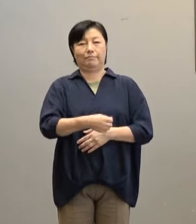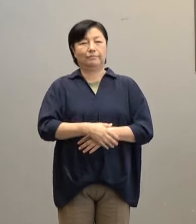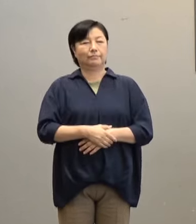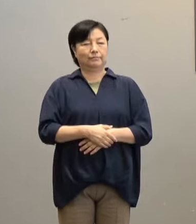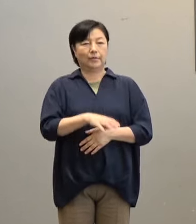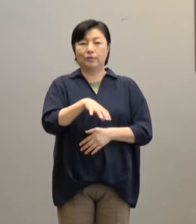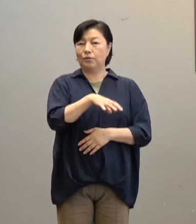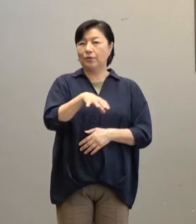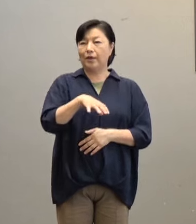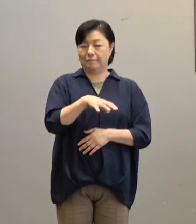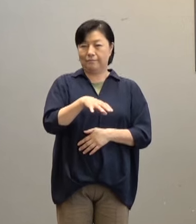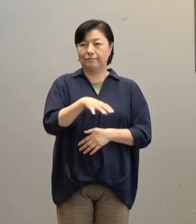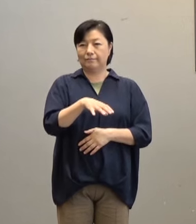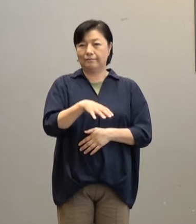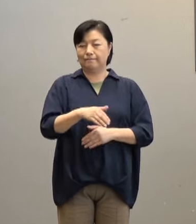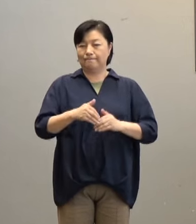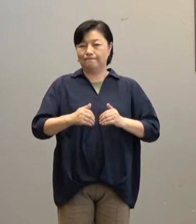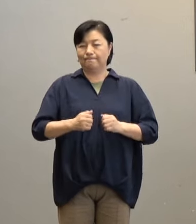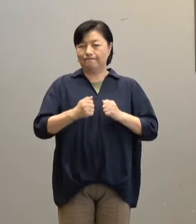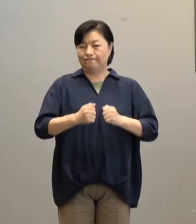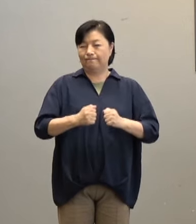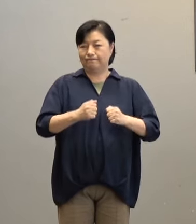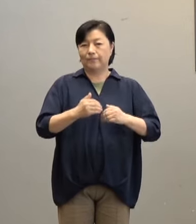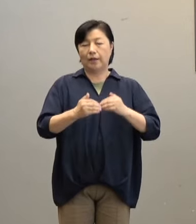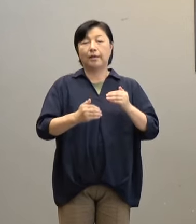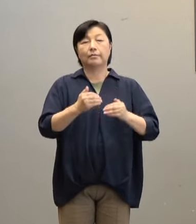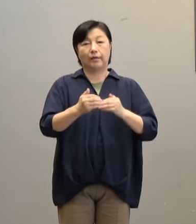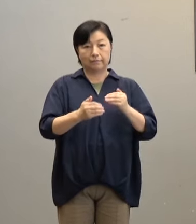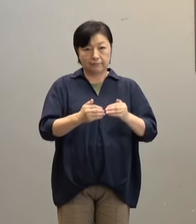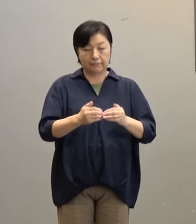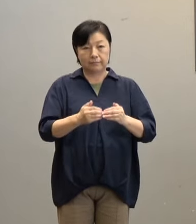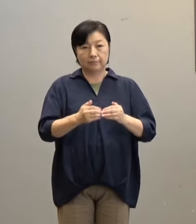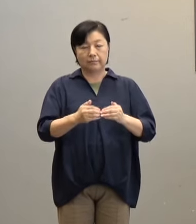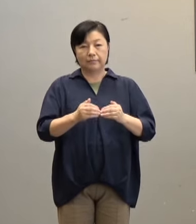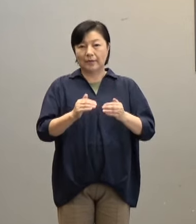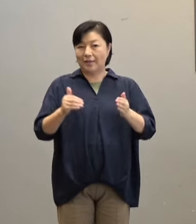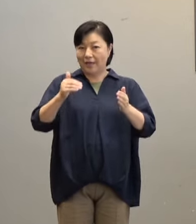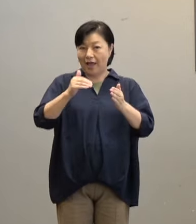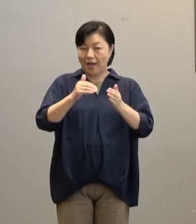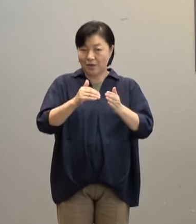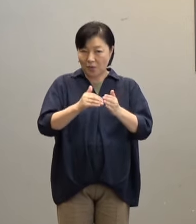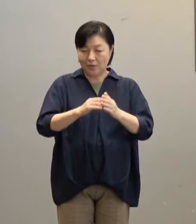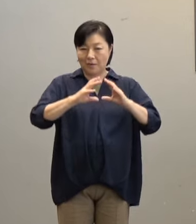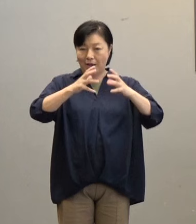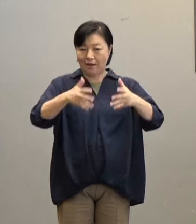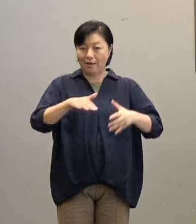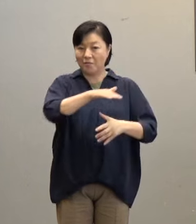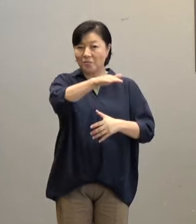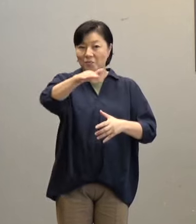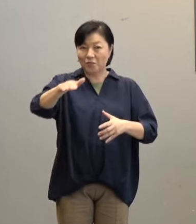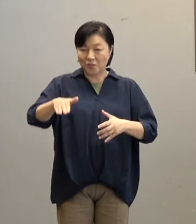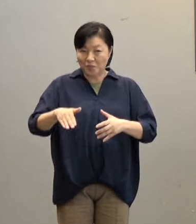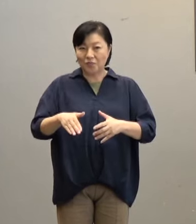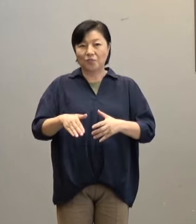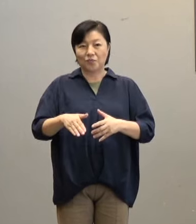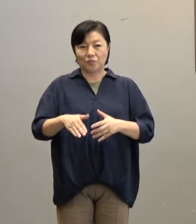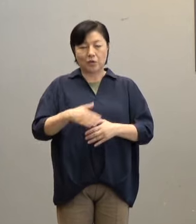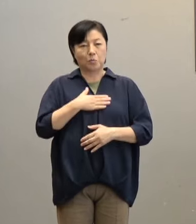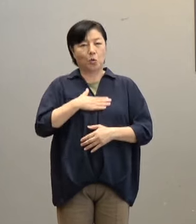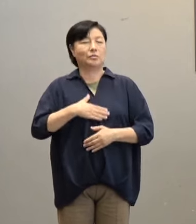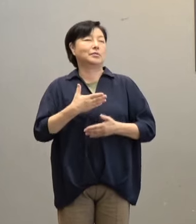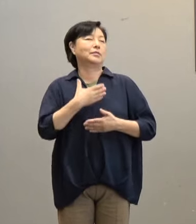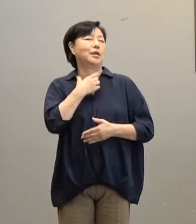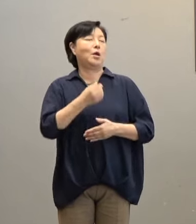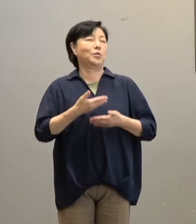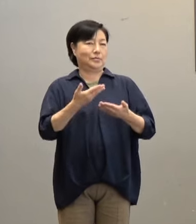ので、そのあたりこう着実にやって、あとは最後は海外の方々にも認知を高めていきたいと思っておりますので、